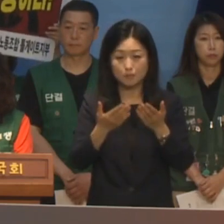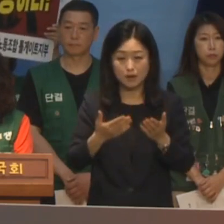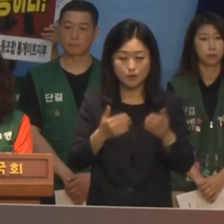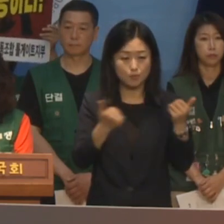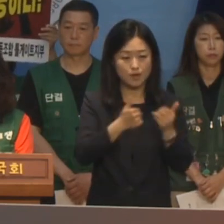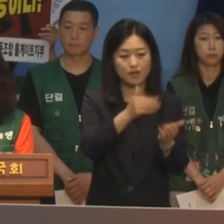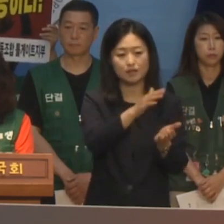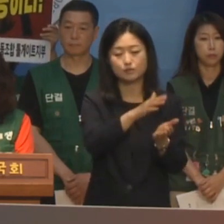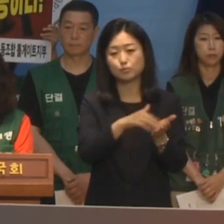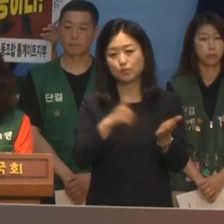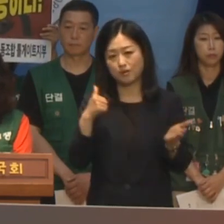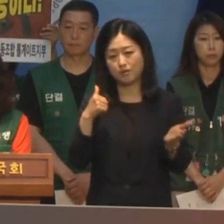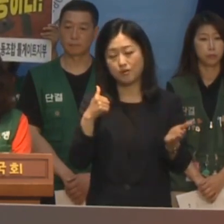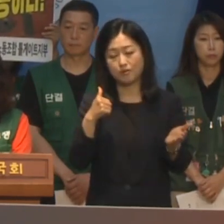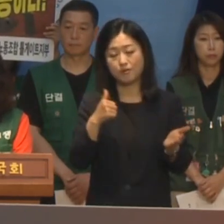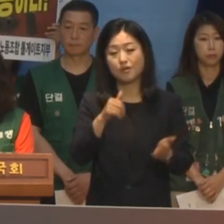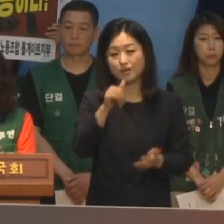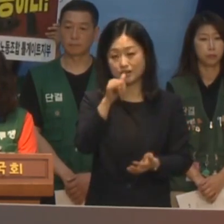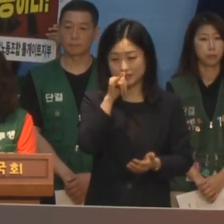쫓겨나는 일도